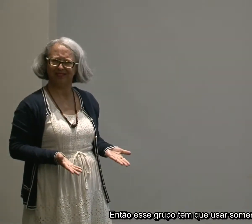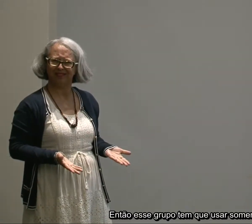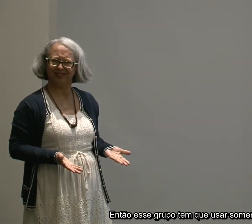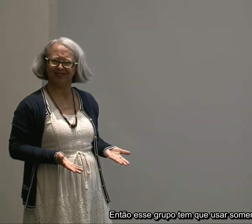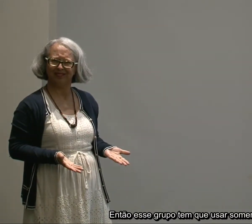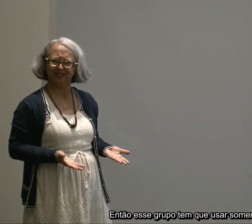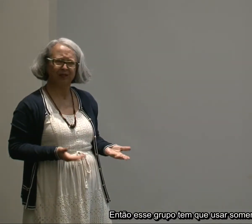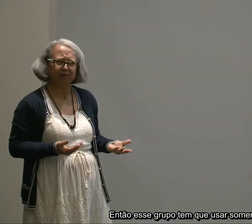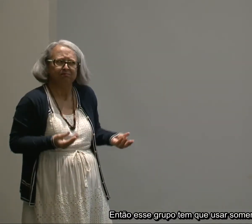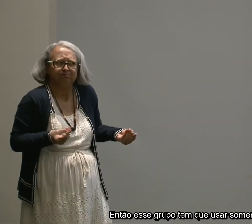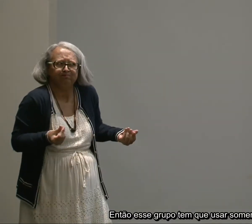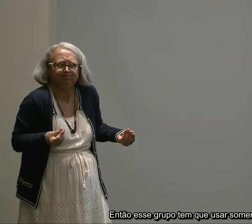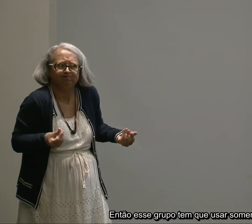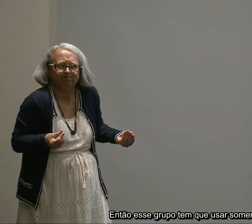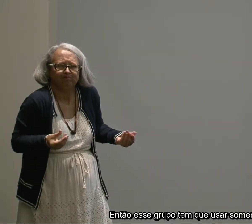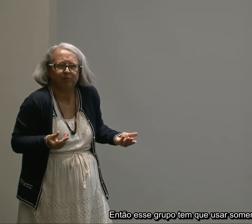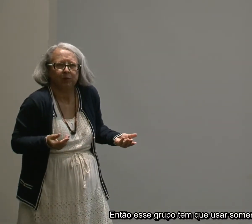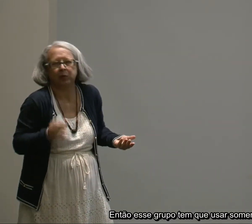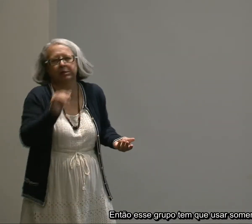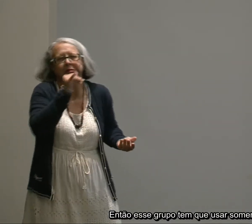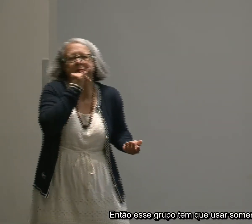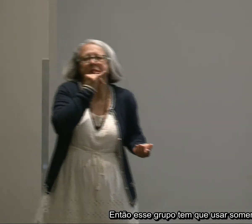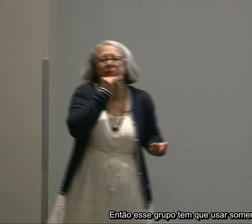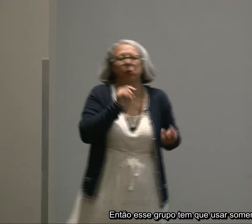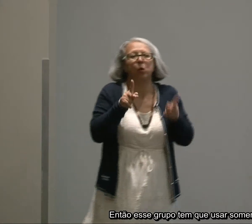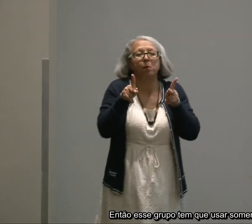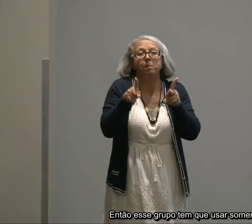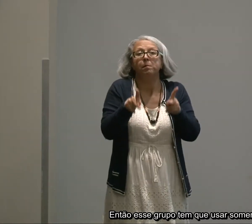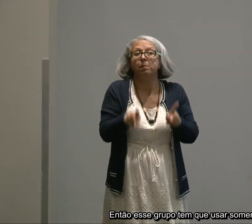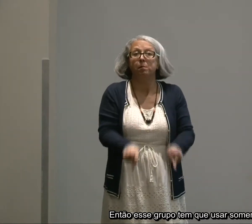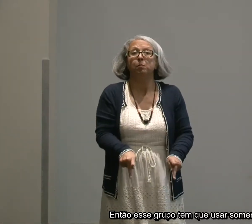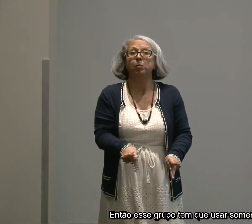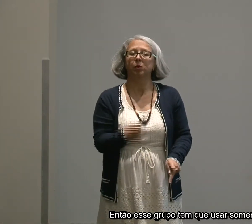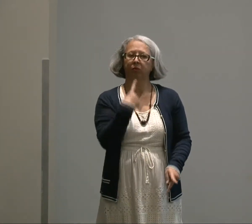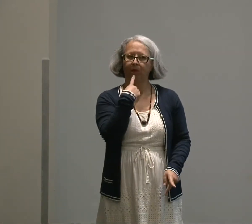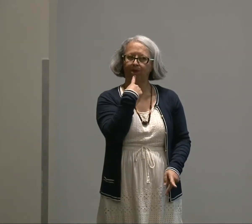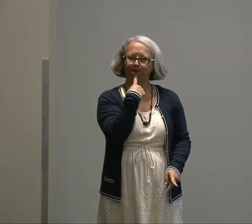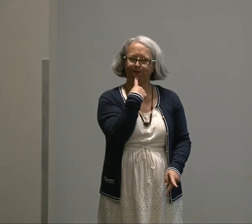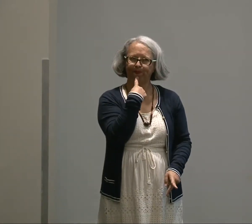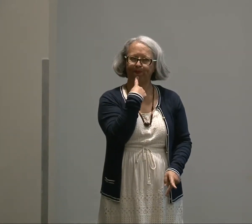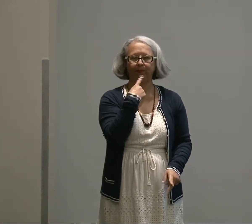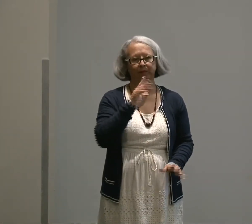Então, esse grupo tem que usar somente a Libras.